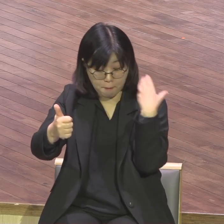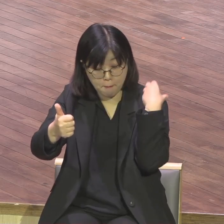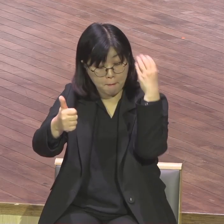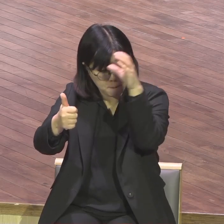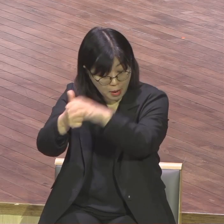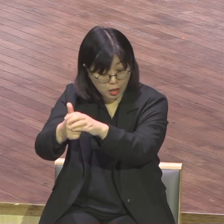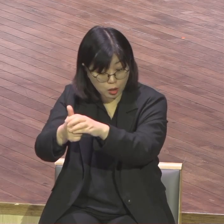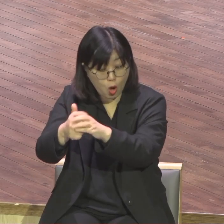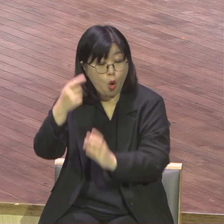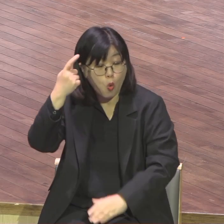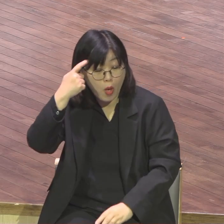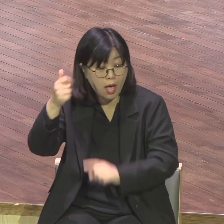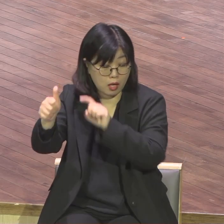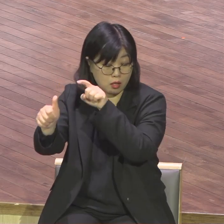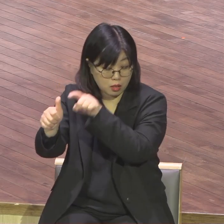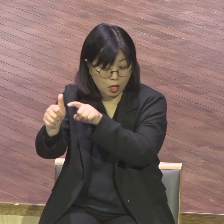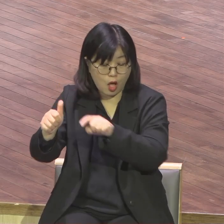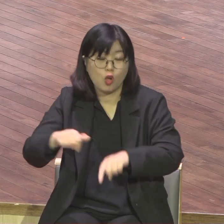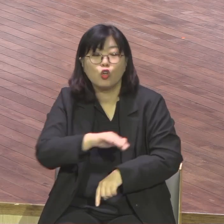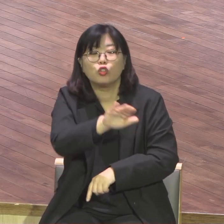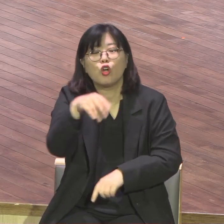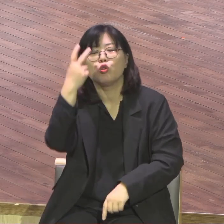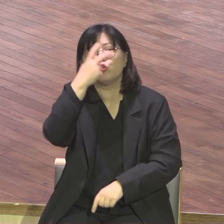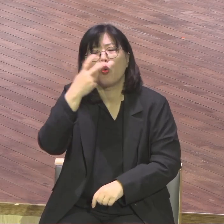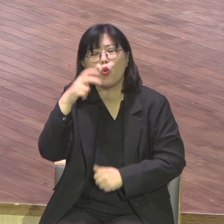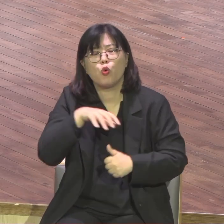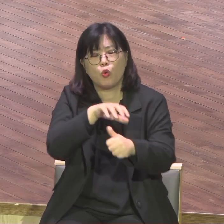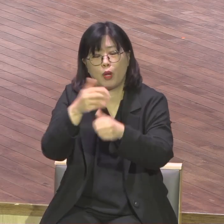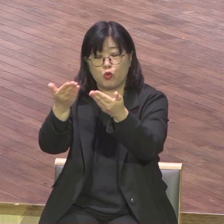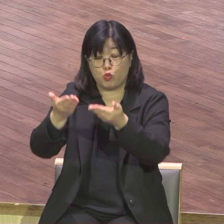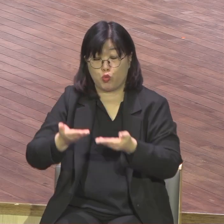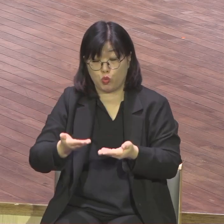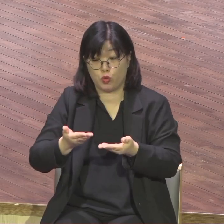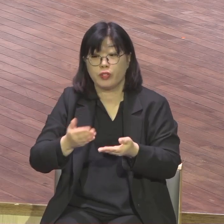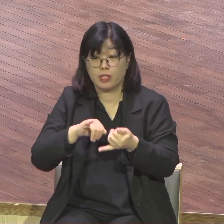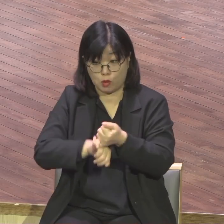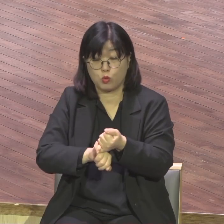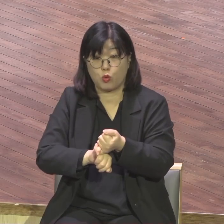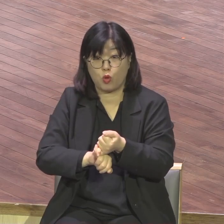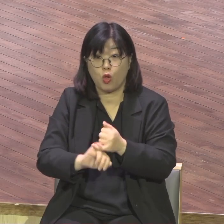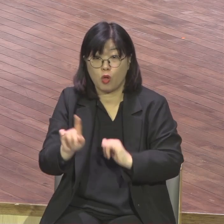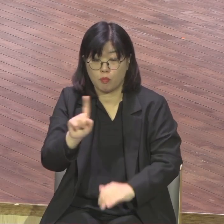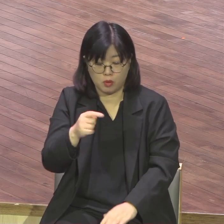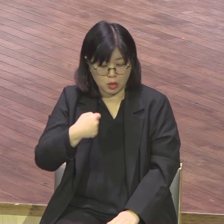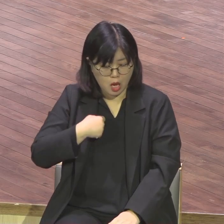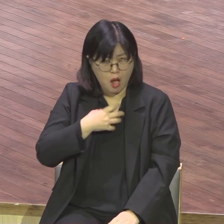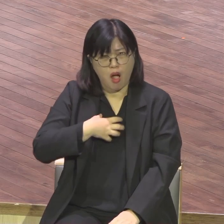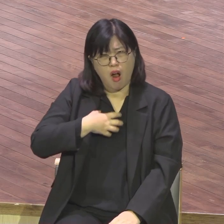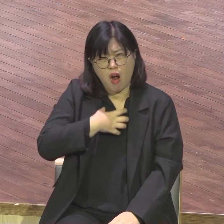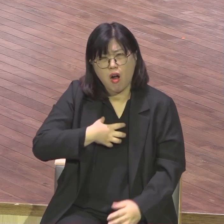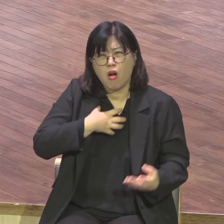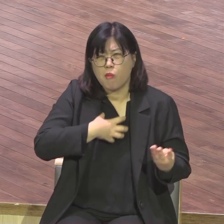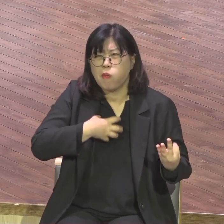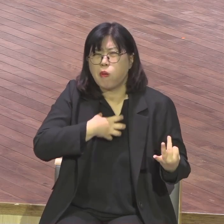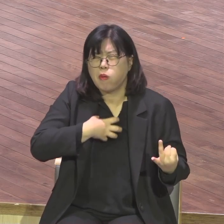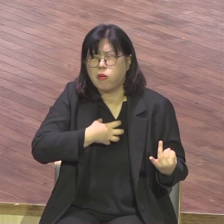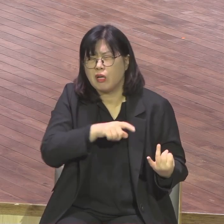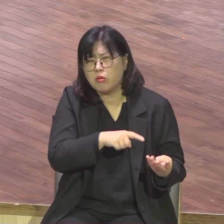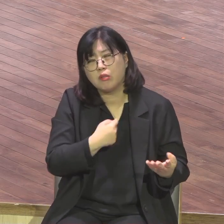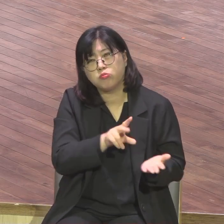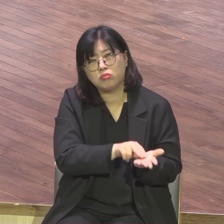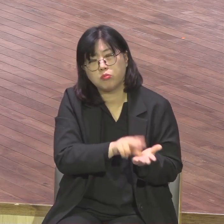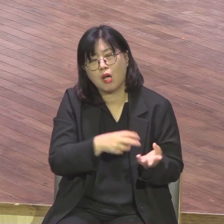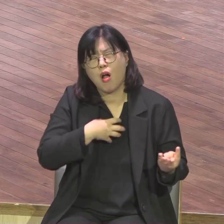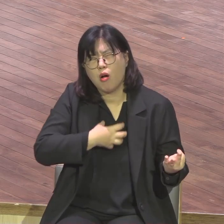너희를 돌보심이라. 염려를 주께 맡겨라. 염려 걱정되는 것 주께 맡겨라. 어떻게 맡겨? 기도로.